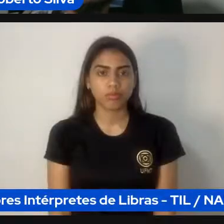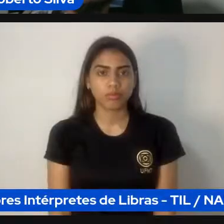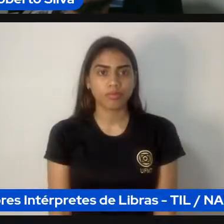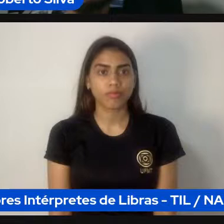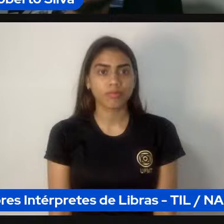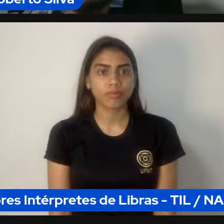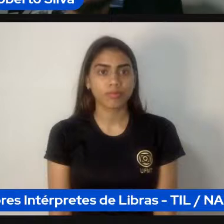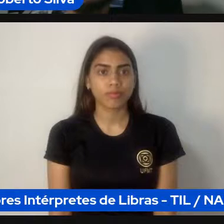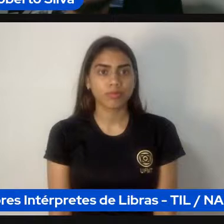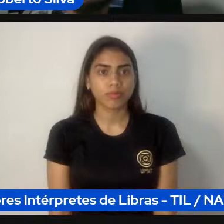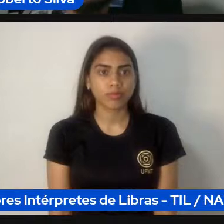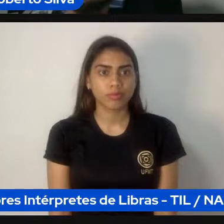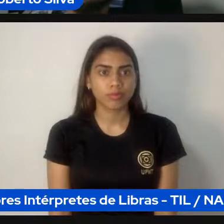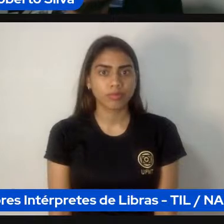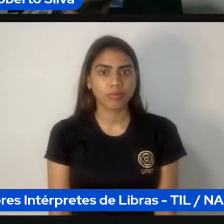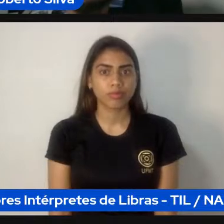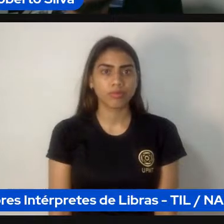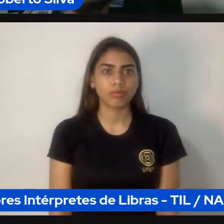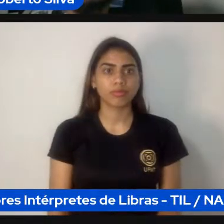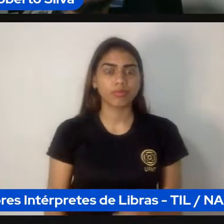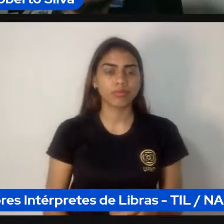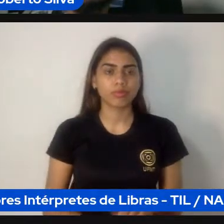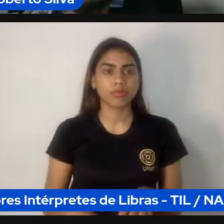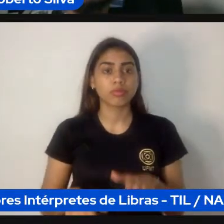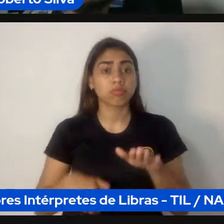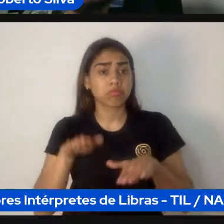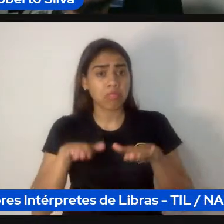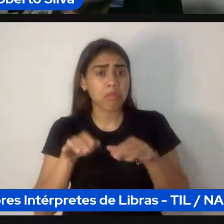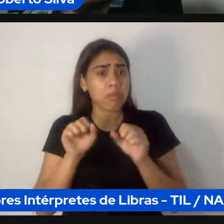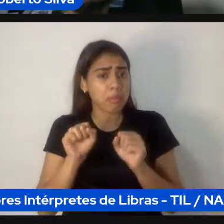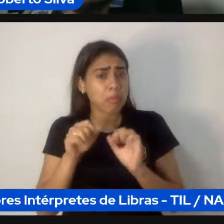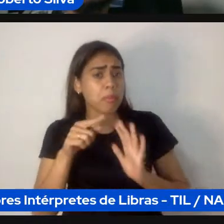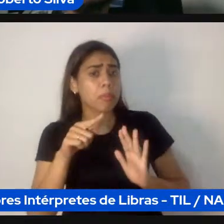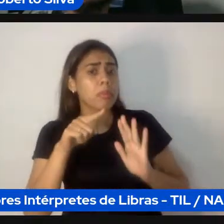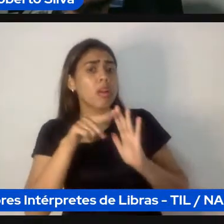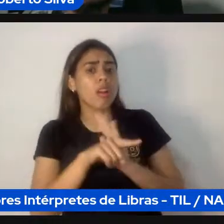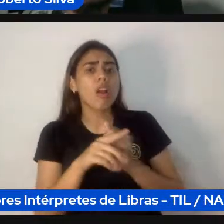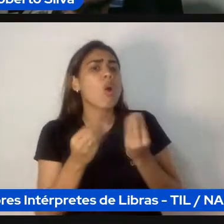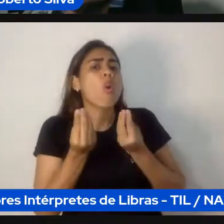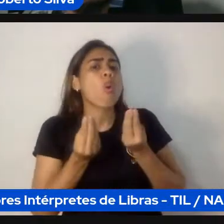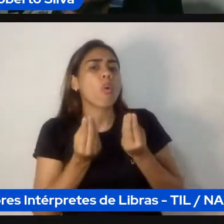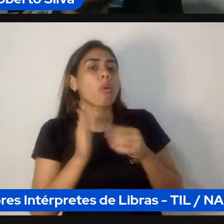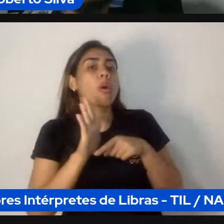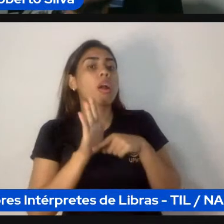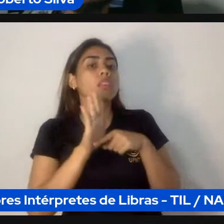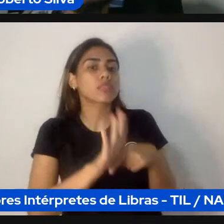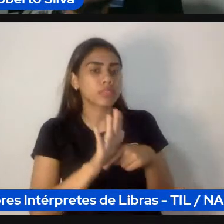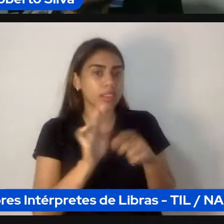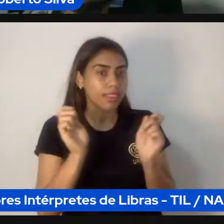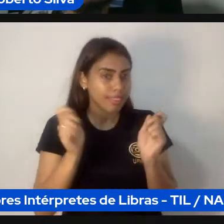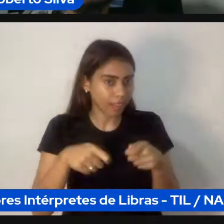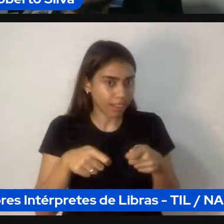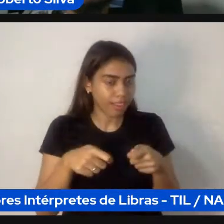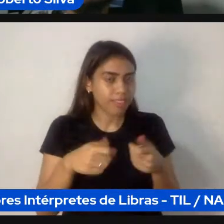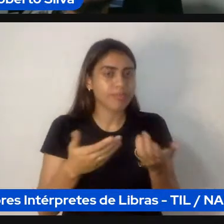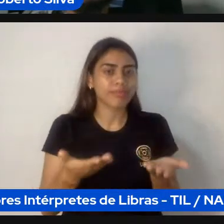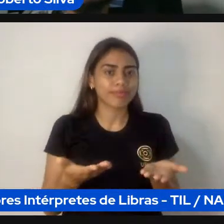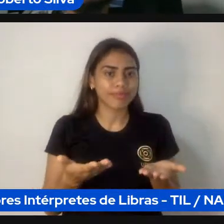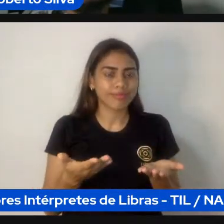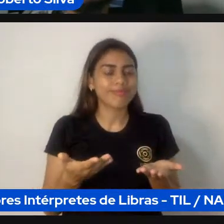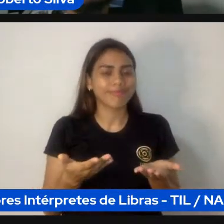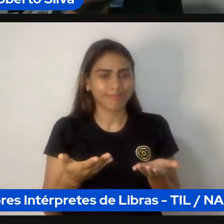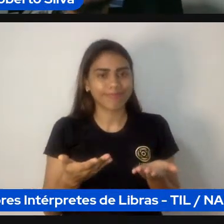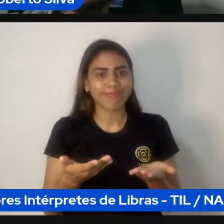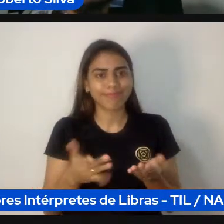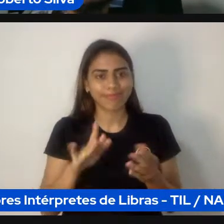aí, vamos fazer junto? Como que a gente faz? E cada um contribui na sua medida. Mas eu acho que é